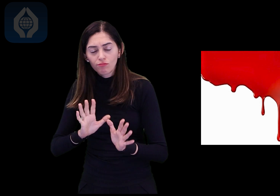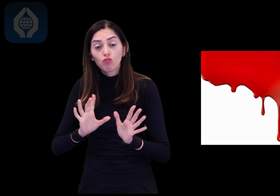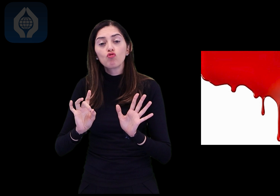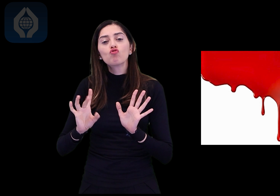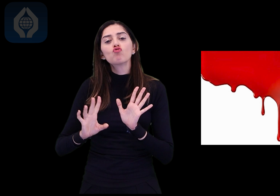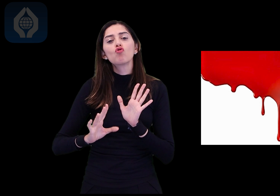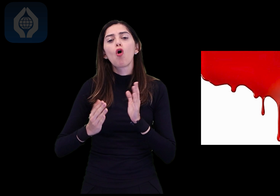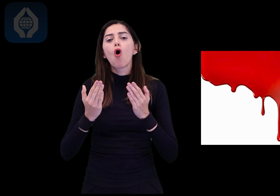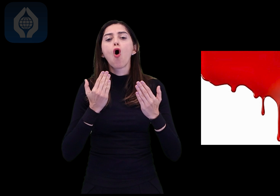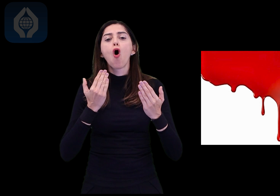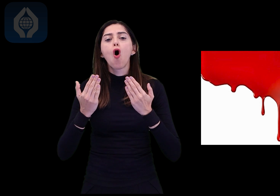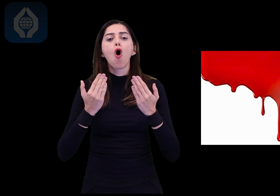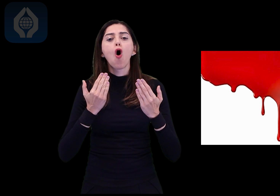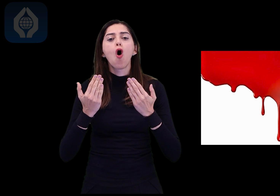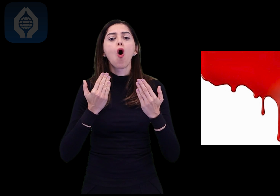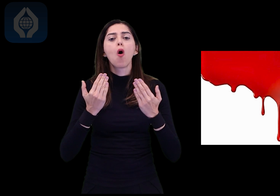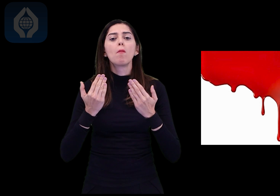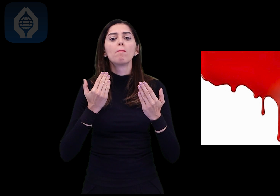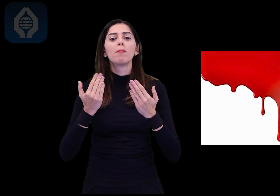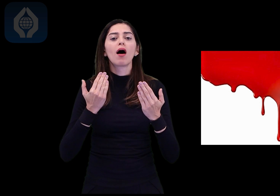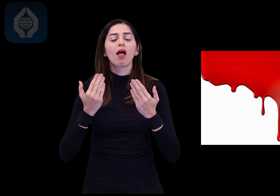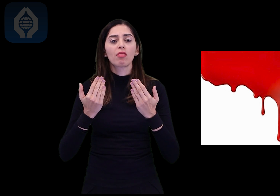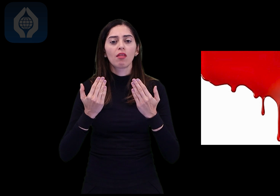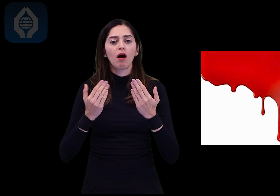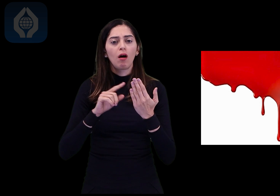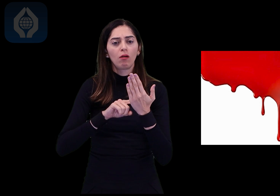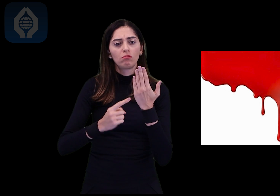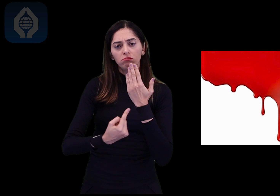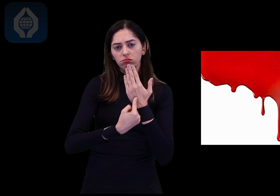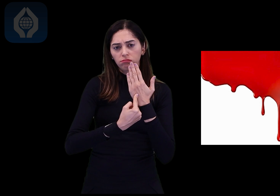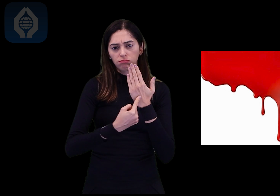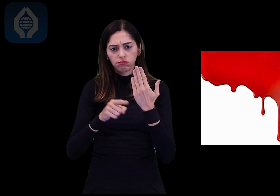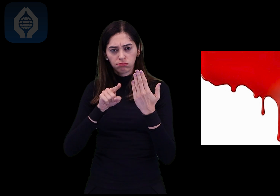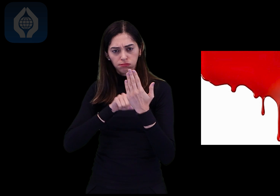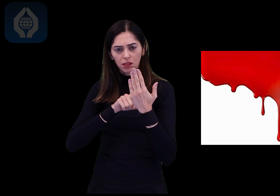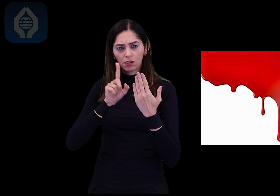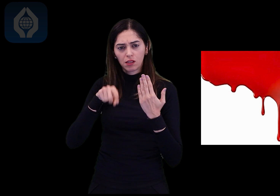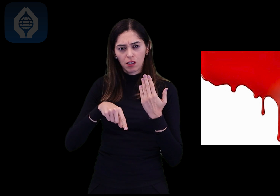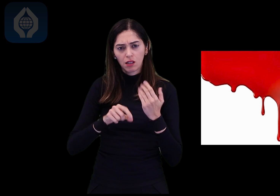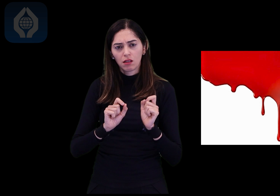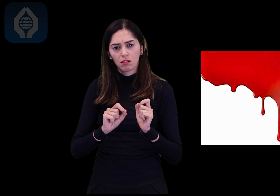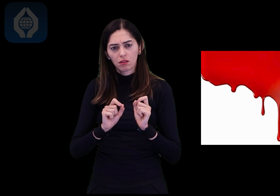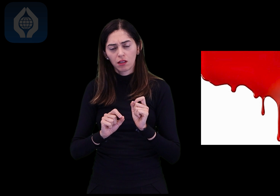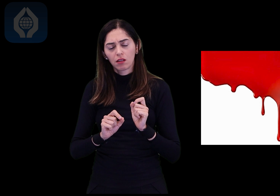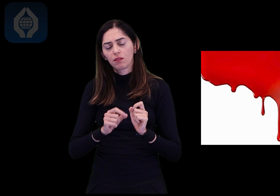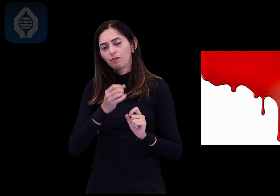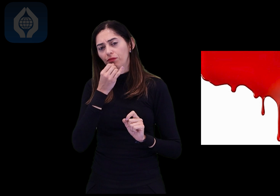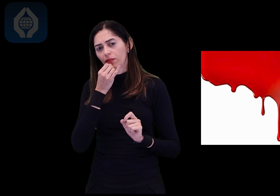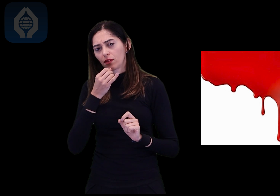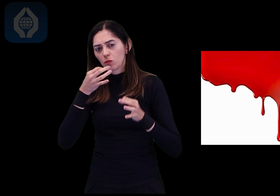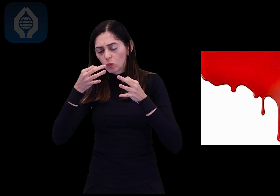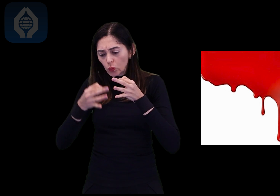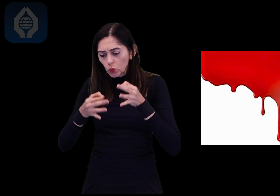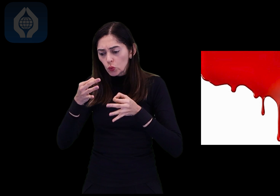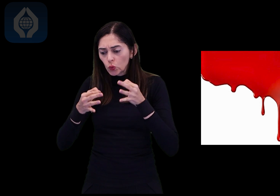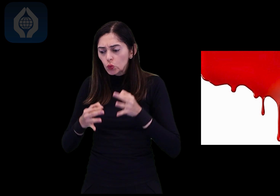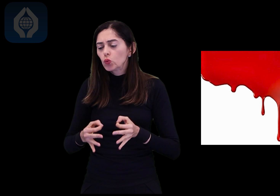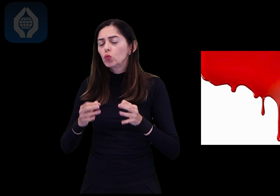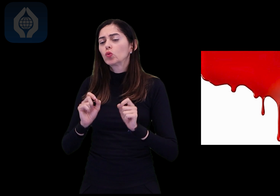merecia. Separação entre o pecador e Deus é a única punição justa para o pecado. Deus não pede que